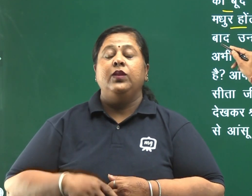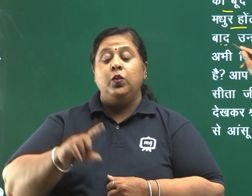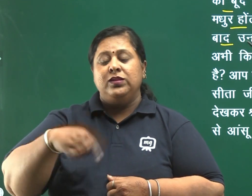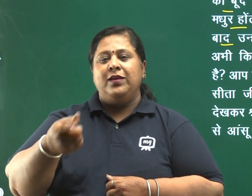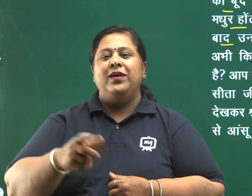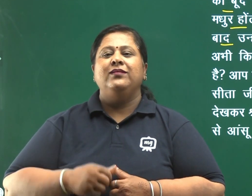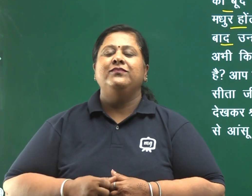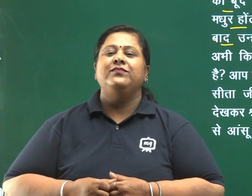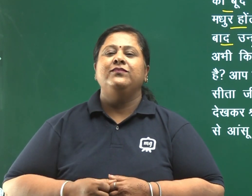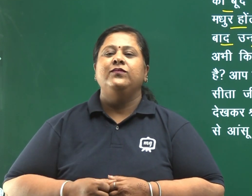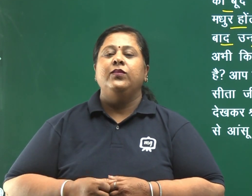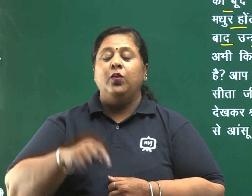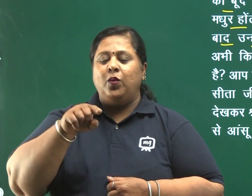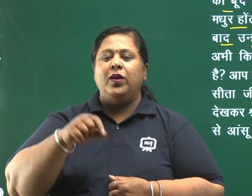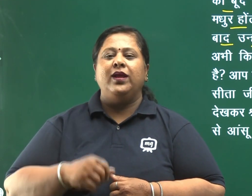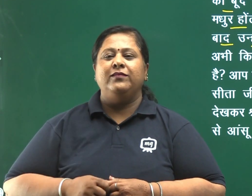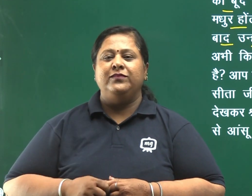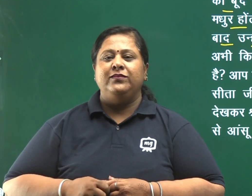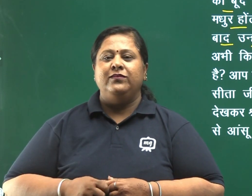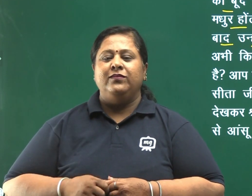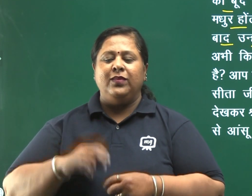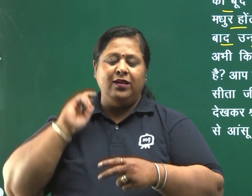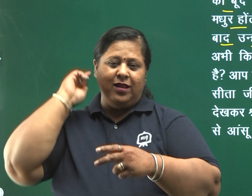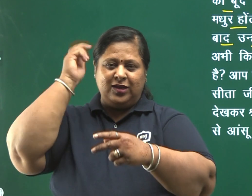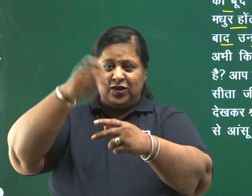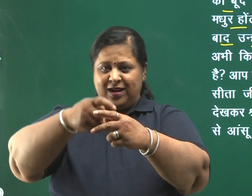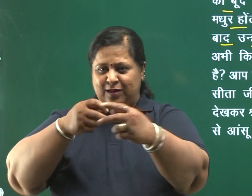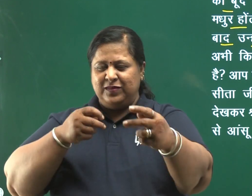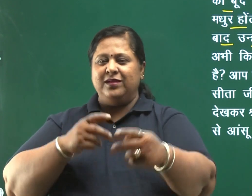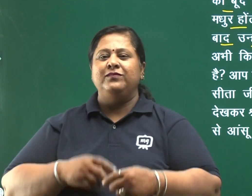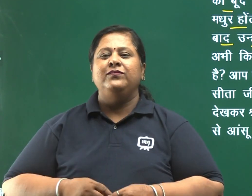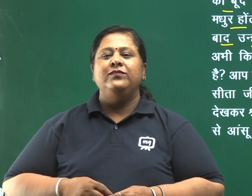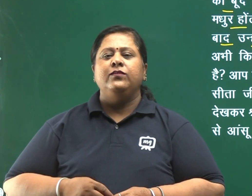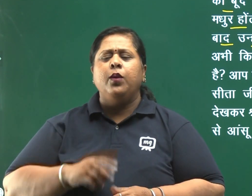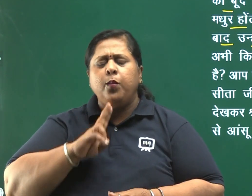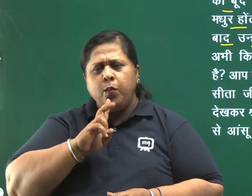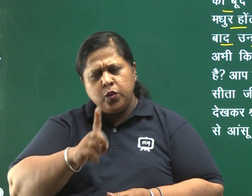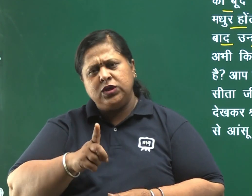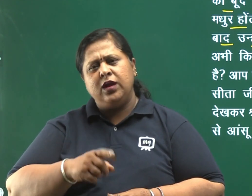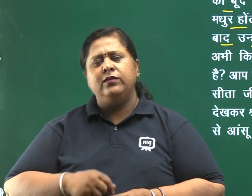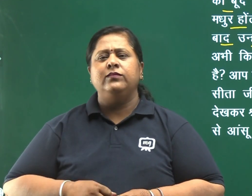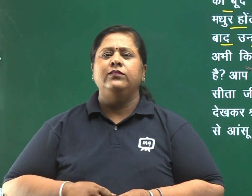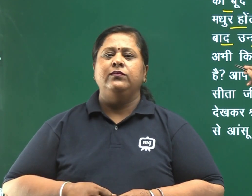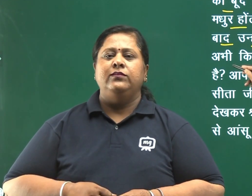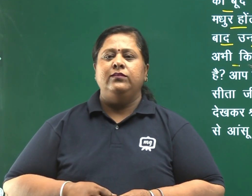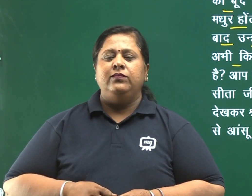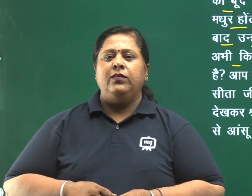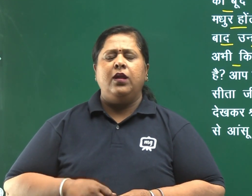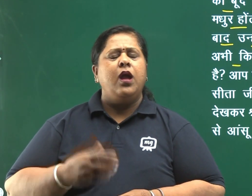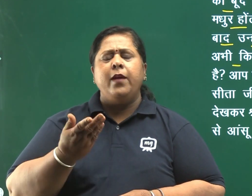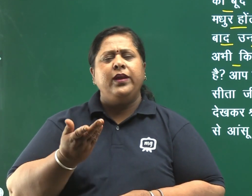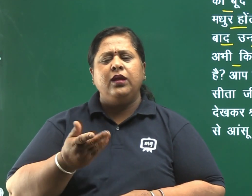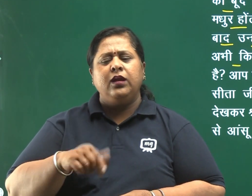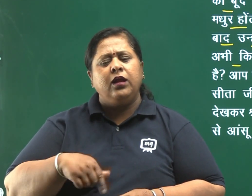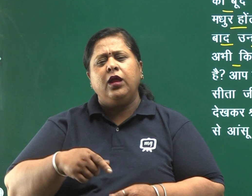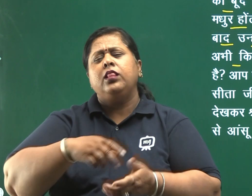उसके बाद उन्होंने श्री राम से पूछा, अभी